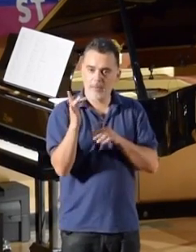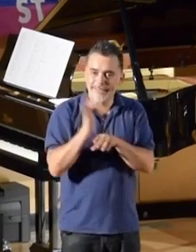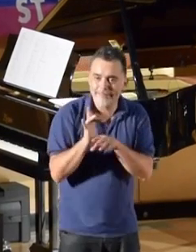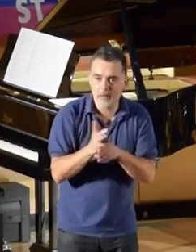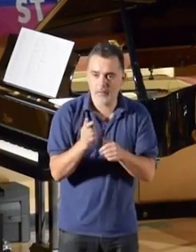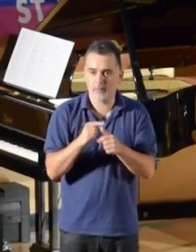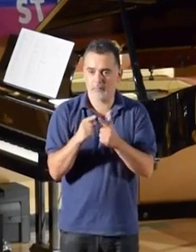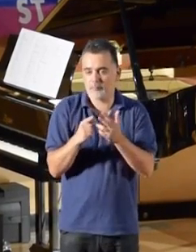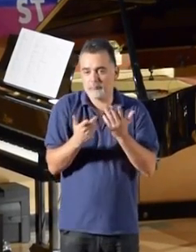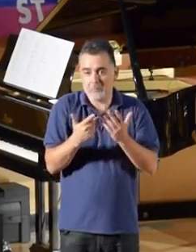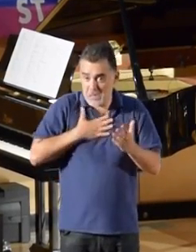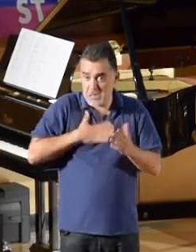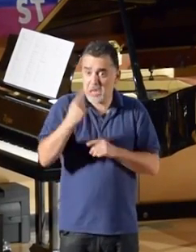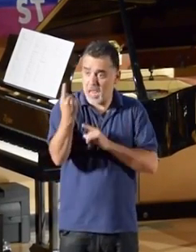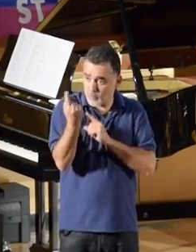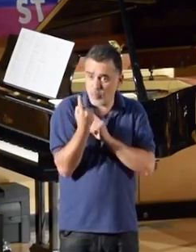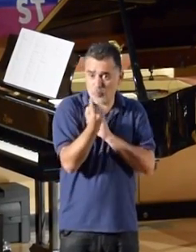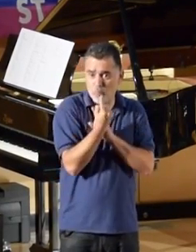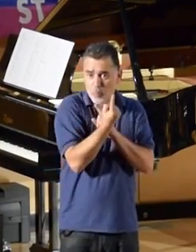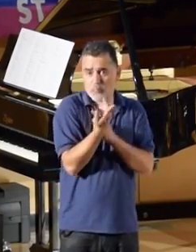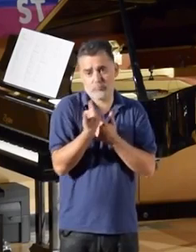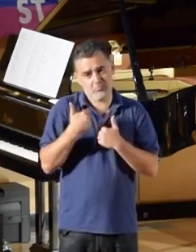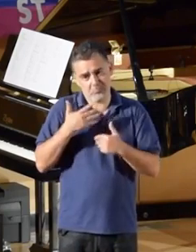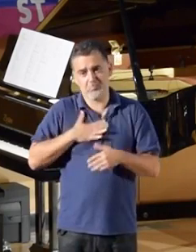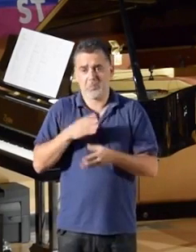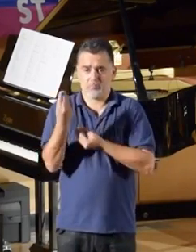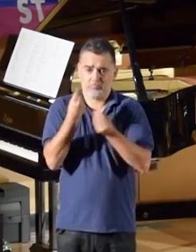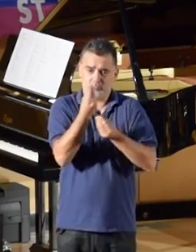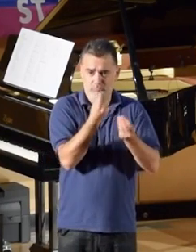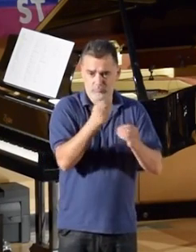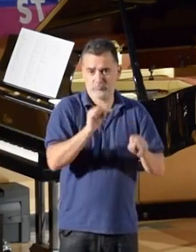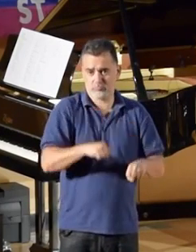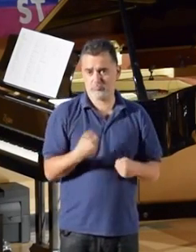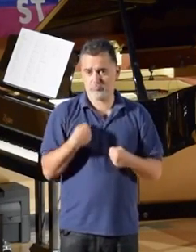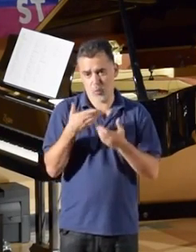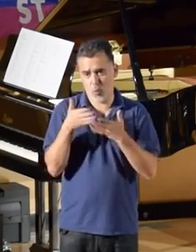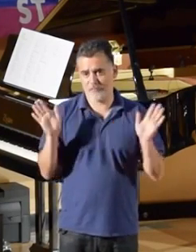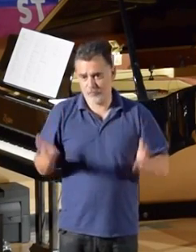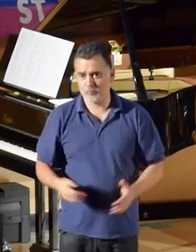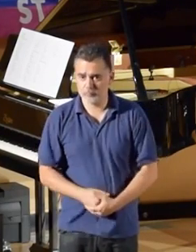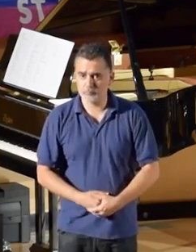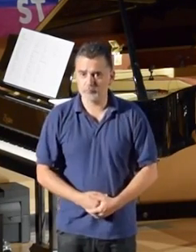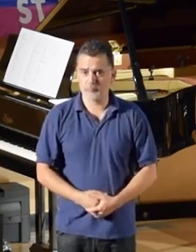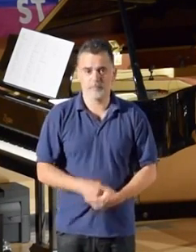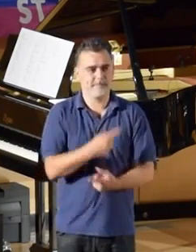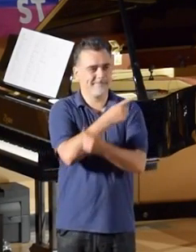so weiter. Da bin ich sehr offen und wie gesagt, freue mich darüber.